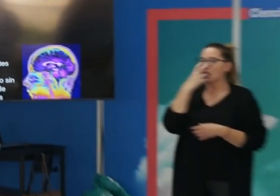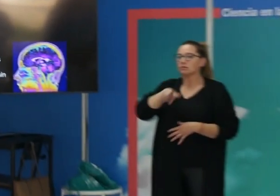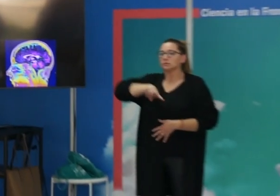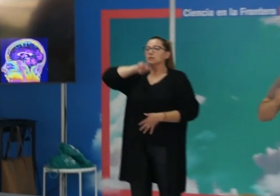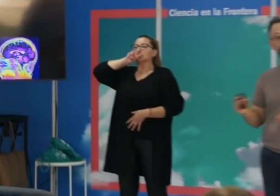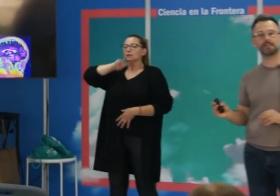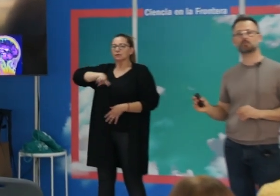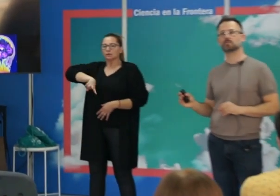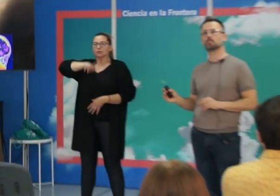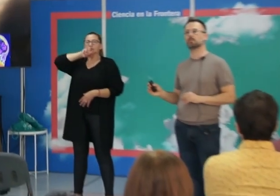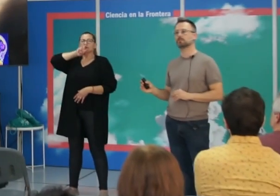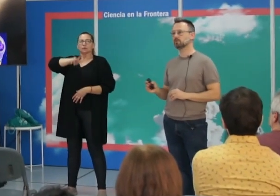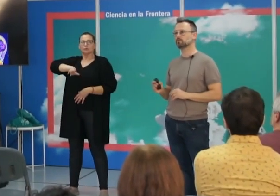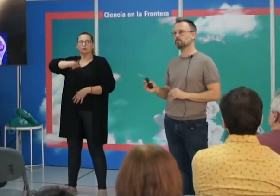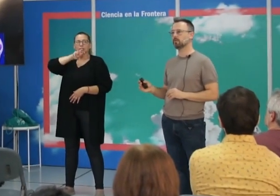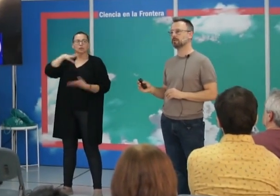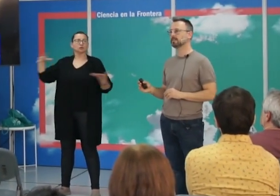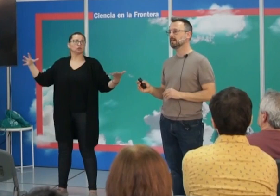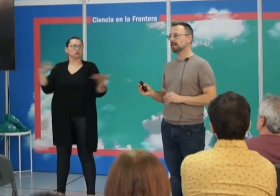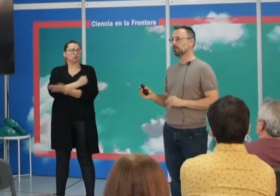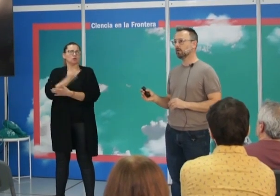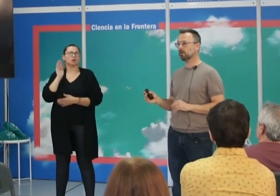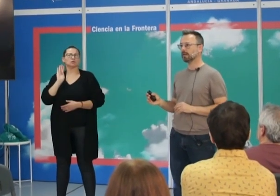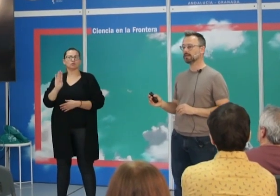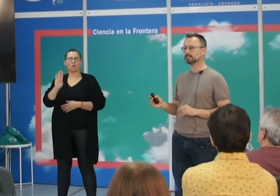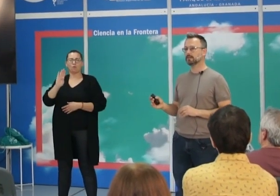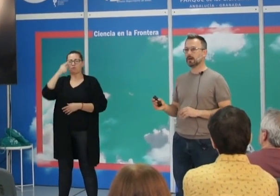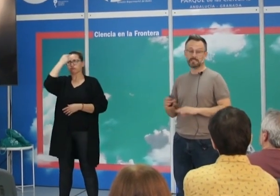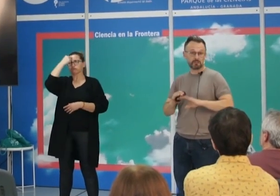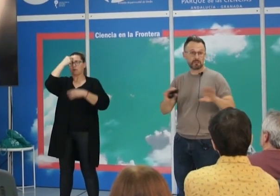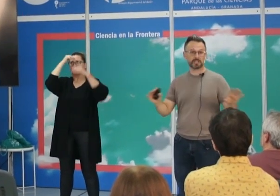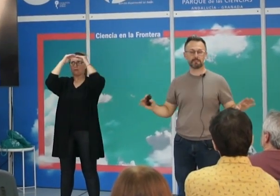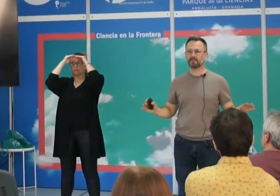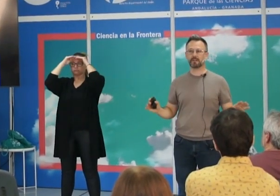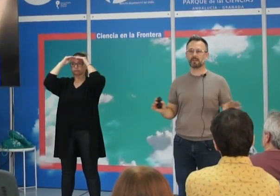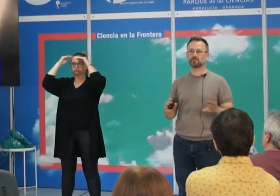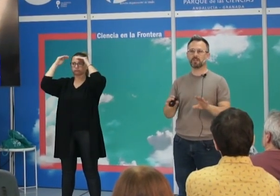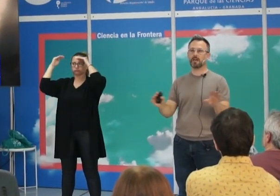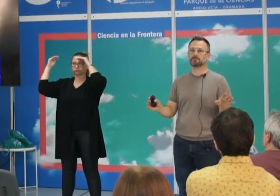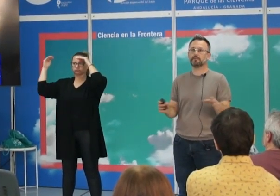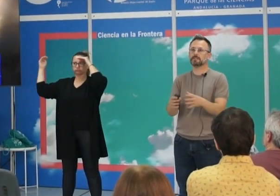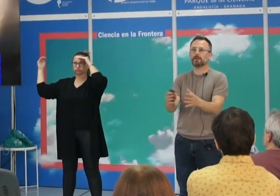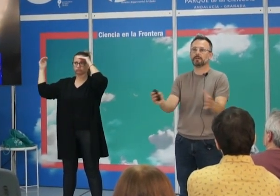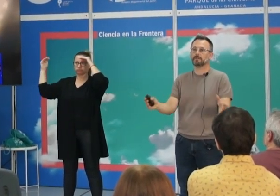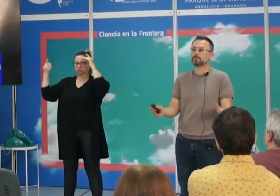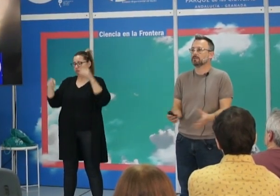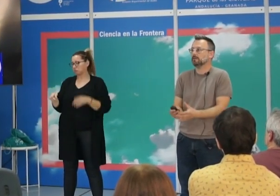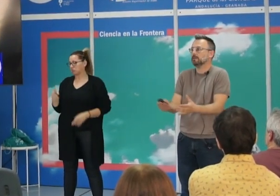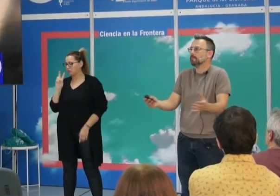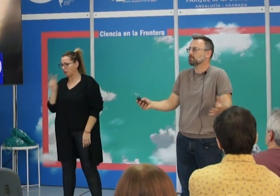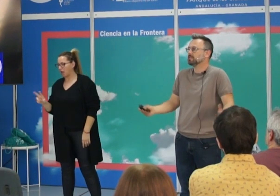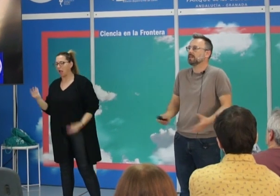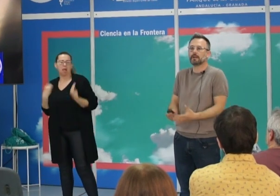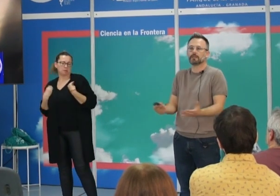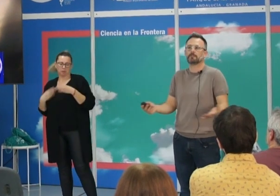habían perdido irreversiblemente todas sus funciones neurológicas, hasta entonces eran perfectamente consideradas vivas, simplemente pues